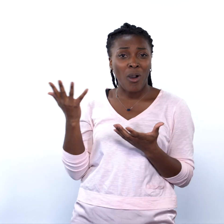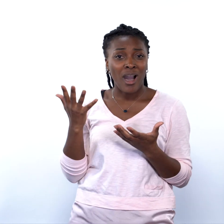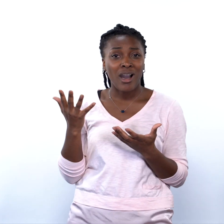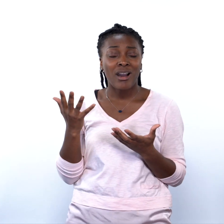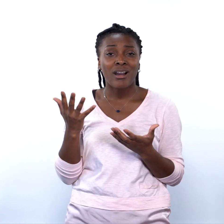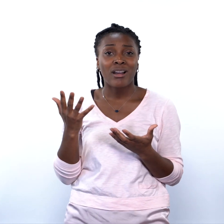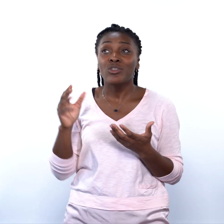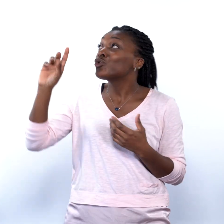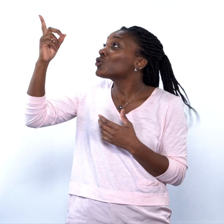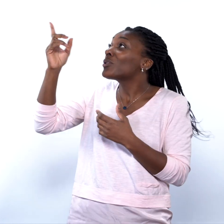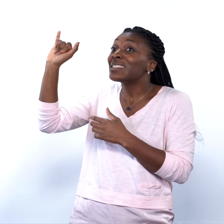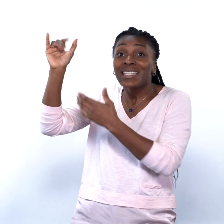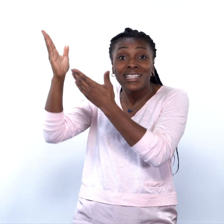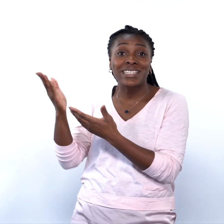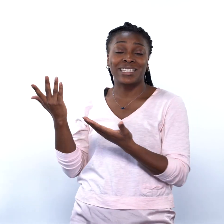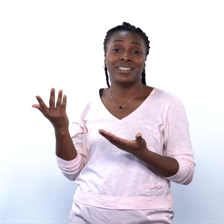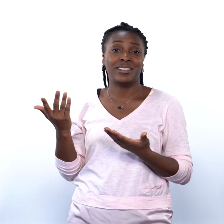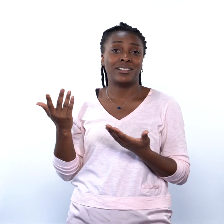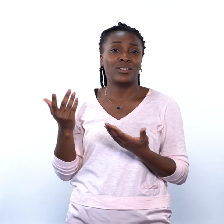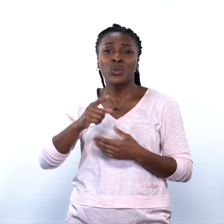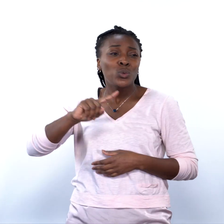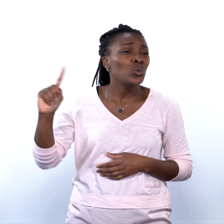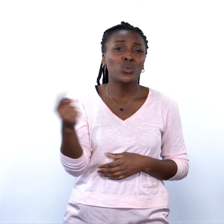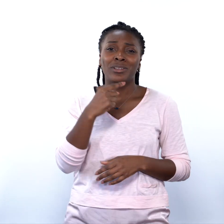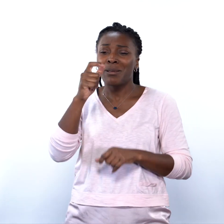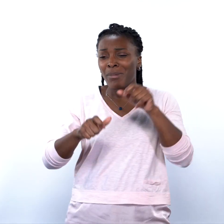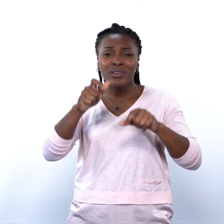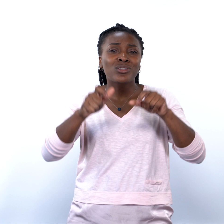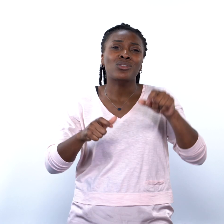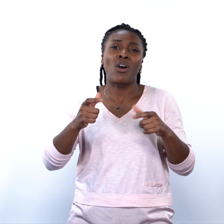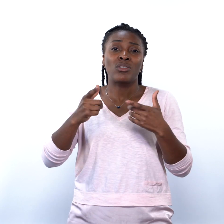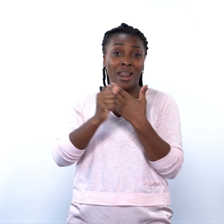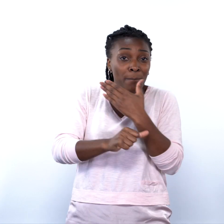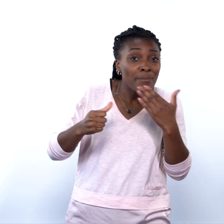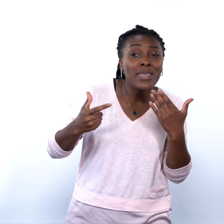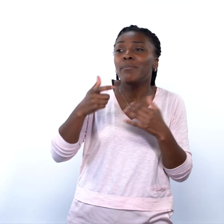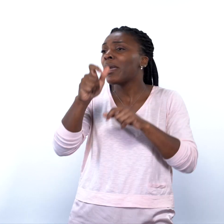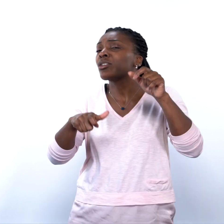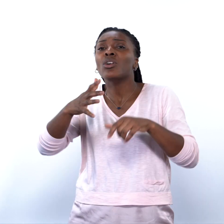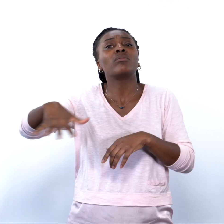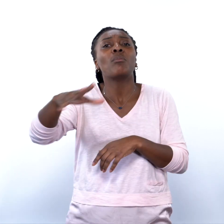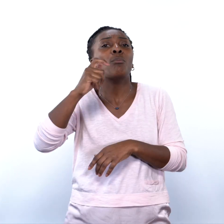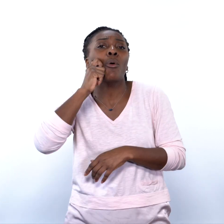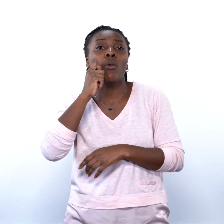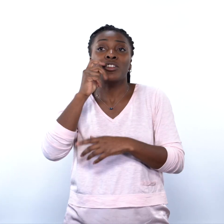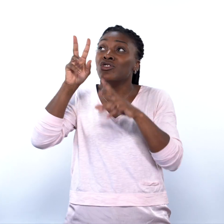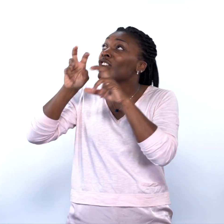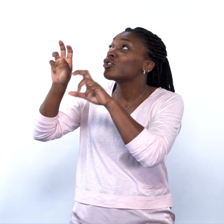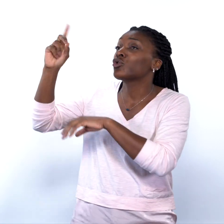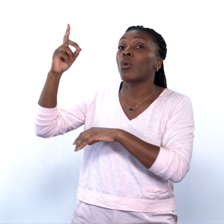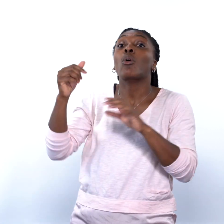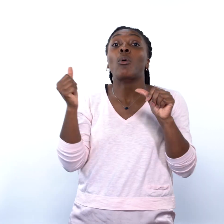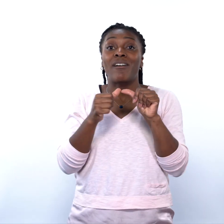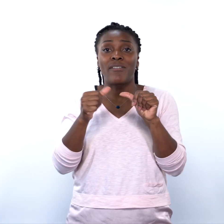et aussi autour de nous, tous les hommes qui se sont vraiment appliqués à chercher Dieu, qui il est